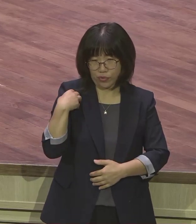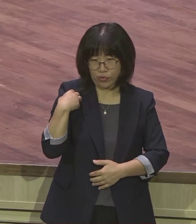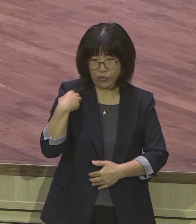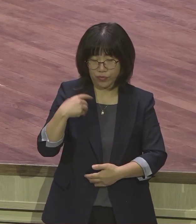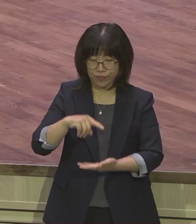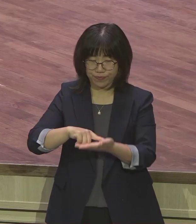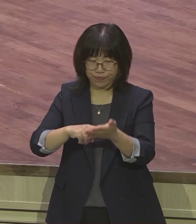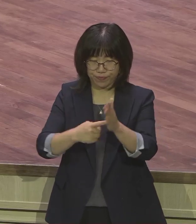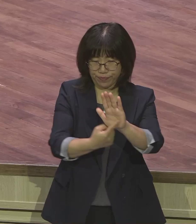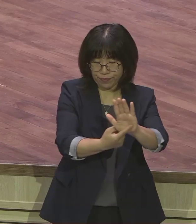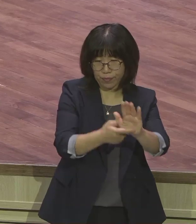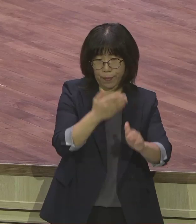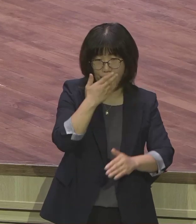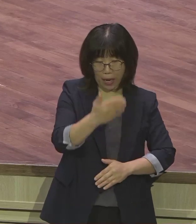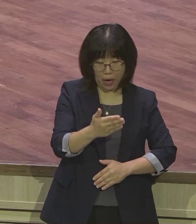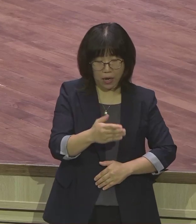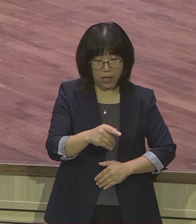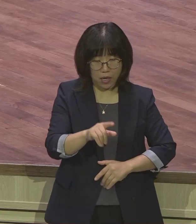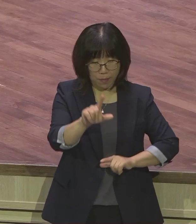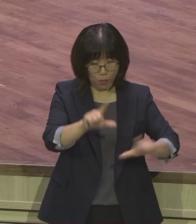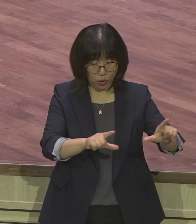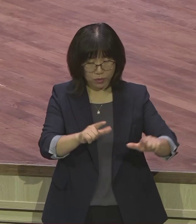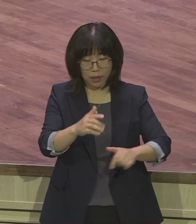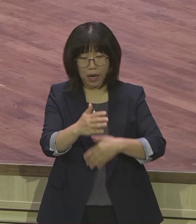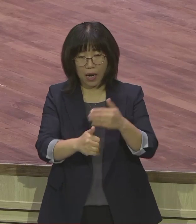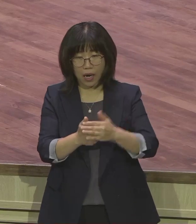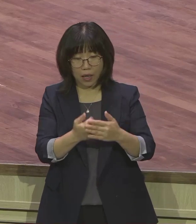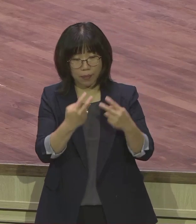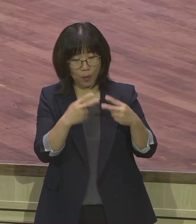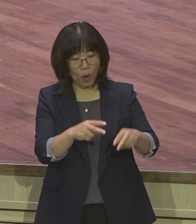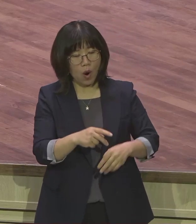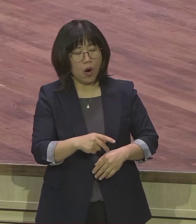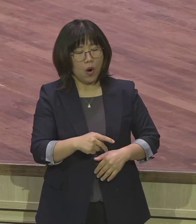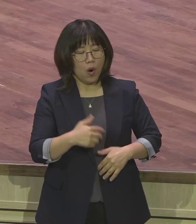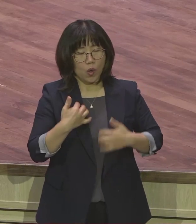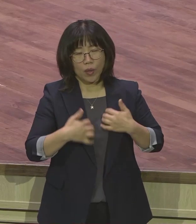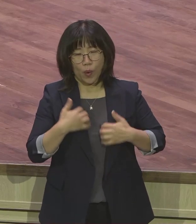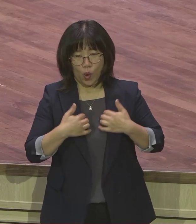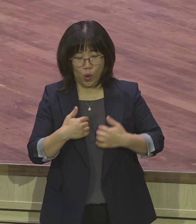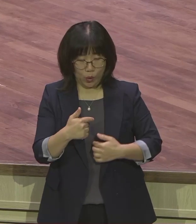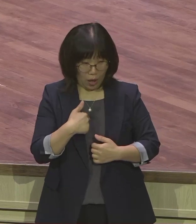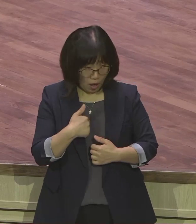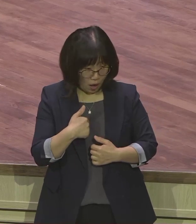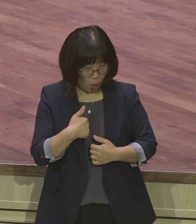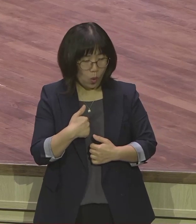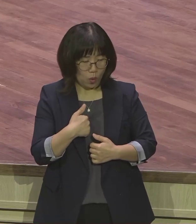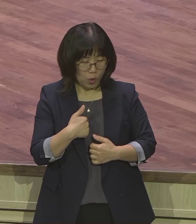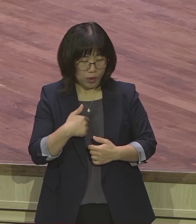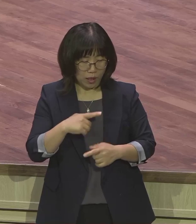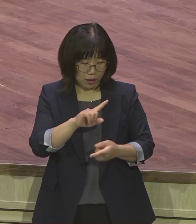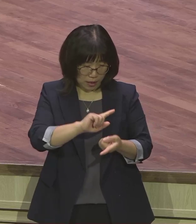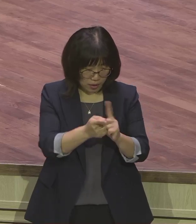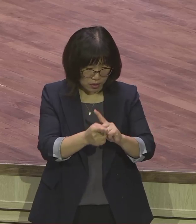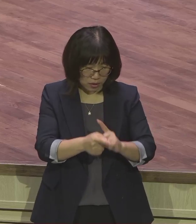그래서 하나님이 위에서 보시고 얼마나 기뻐하십니까 당신 말을 하니까 당신 심부름 하니까